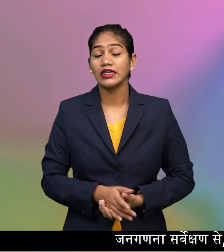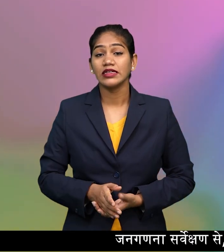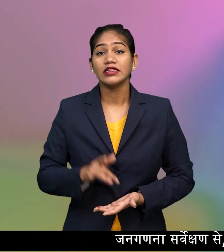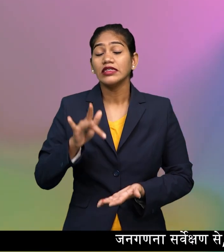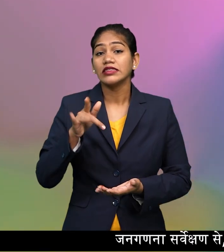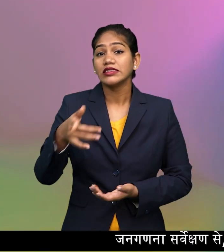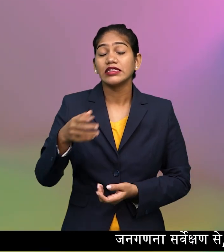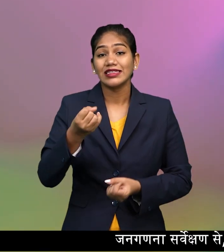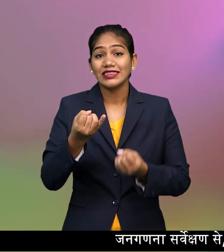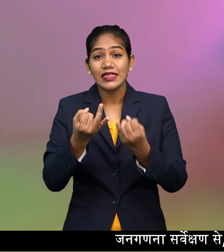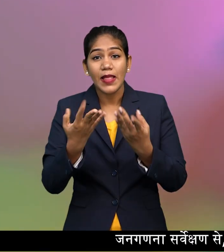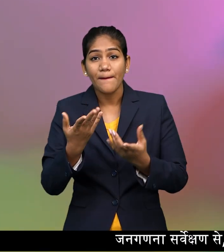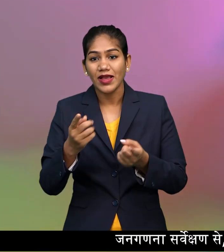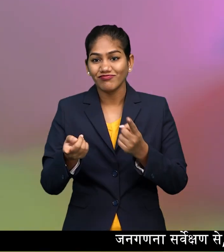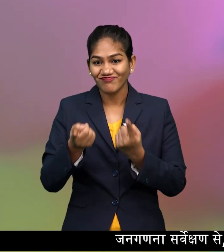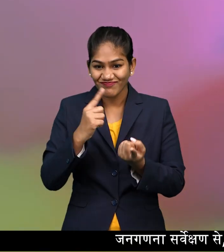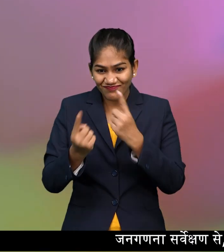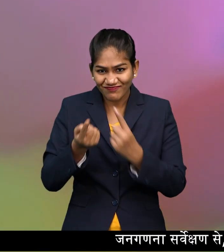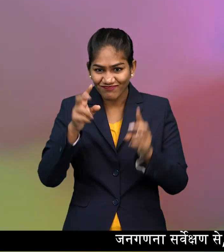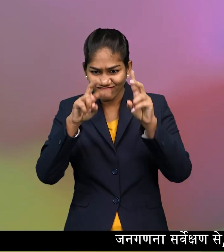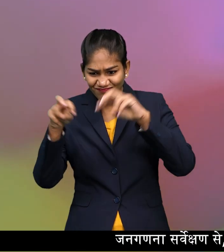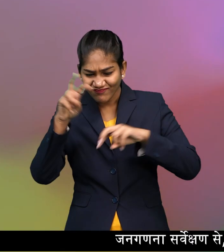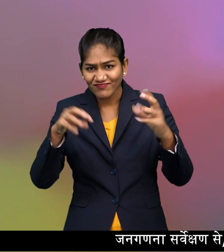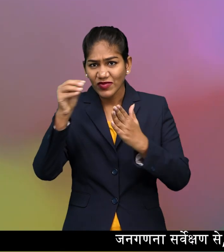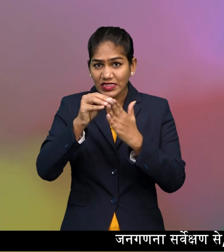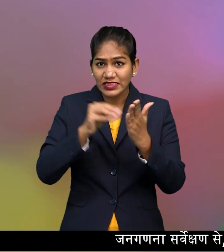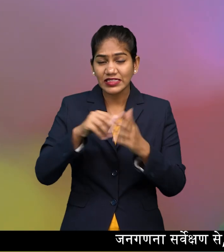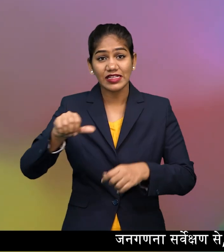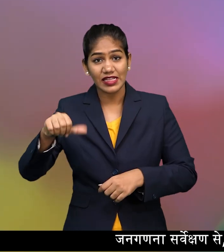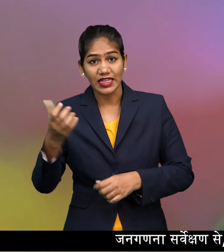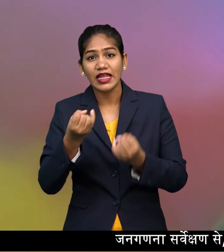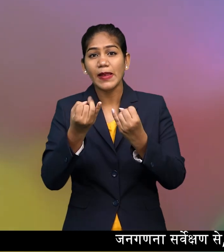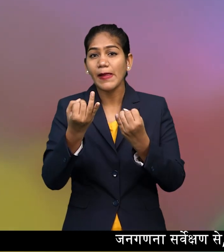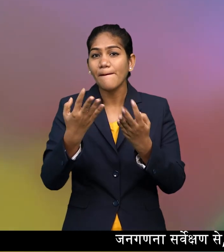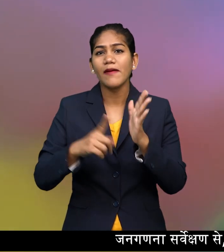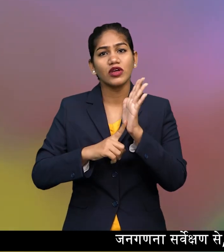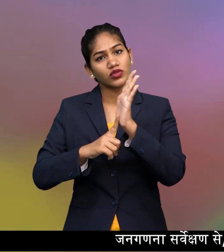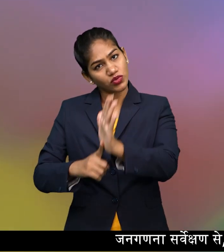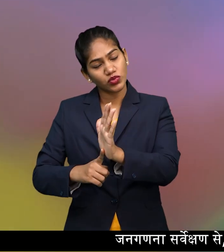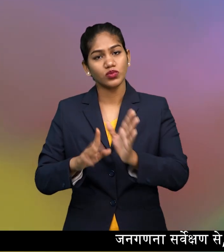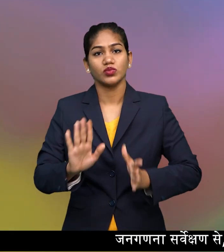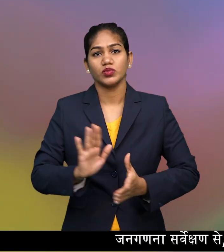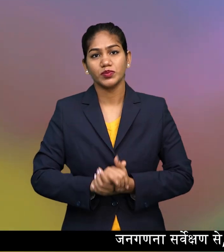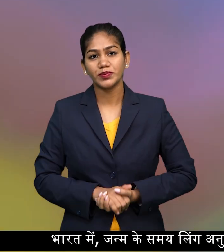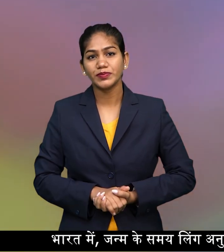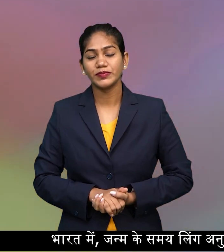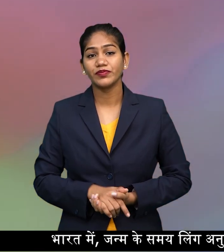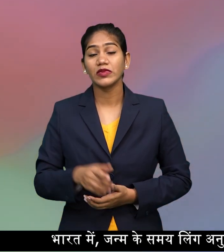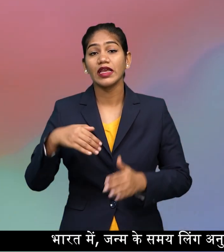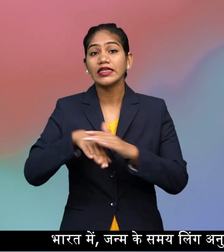जनगणना सर्वेक्षण से हमें एक और संकेतक मिलता है। भारत में